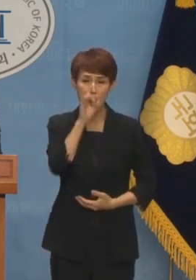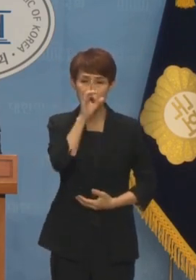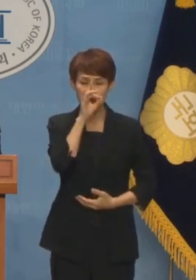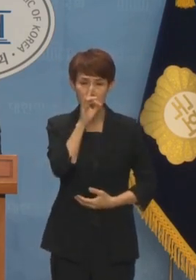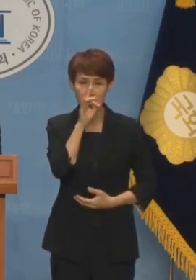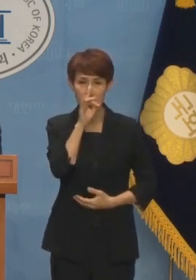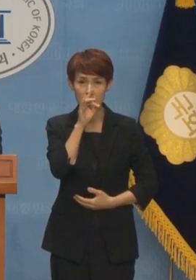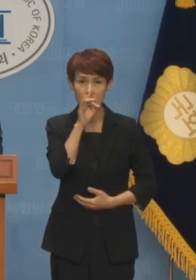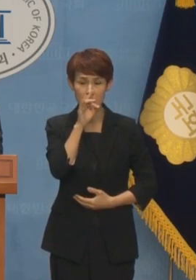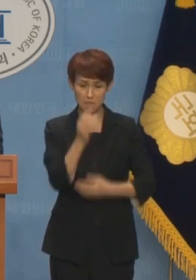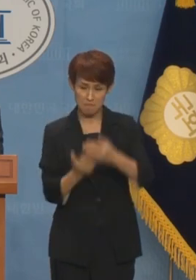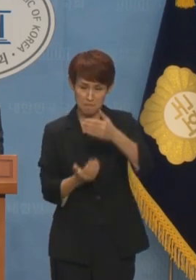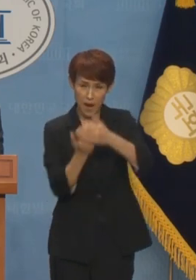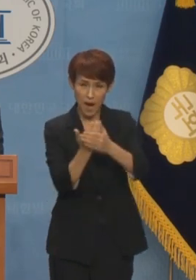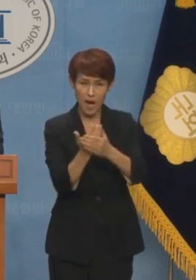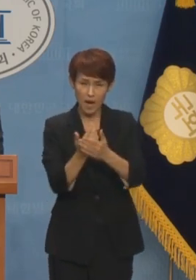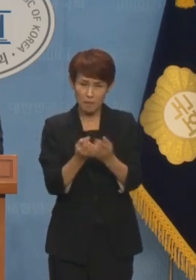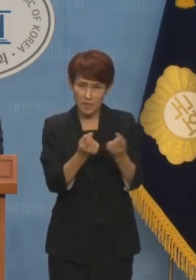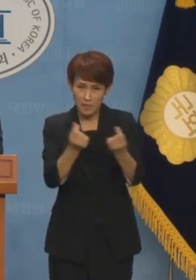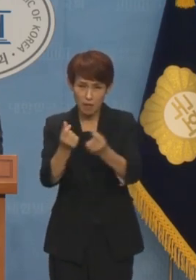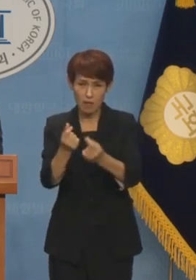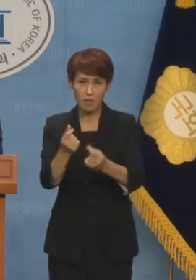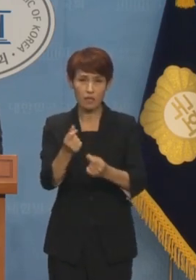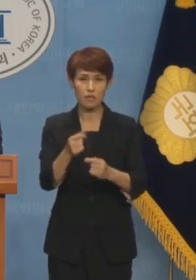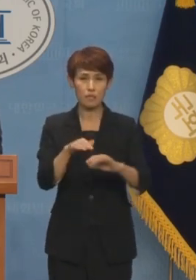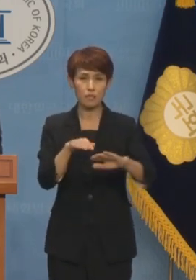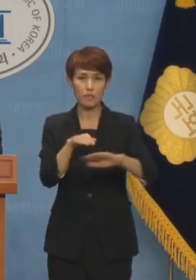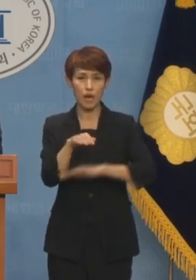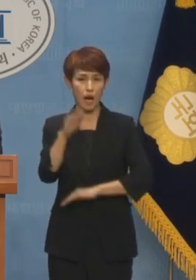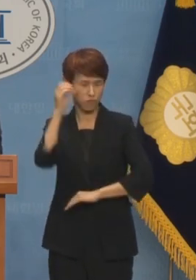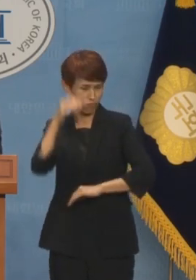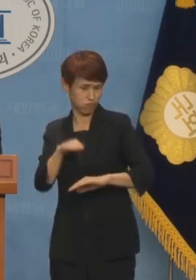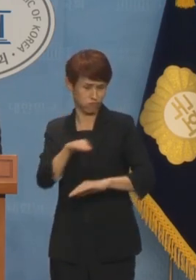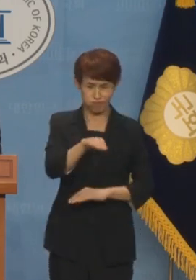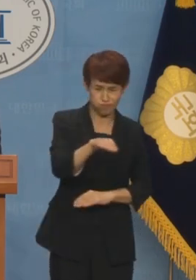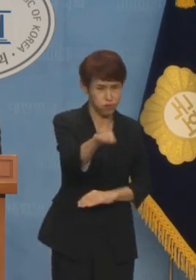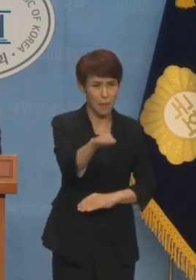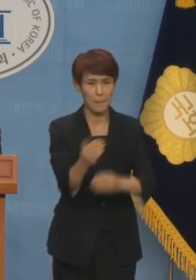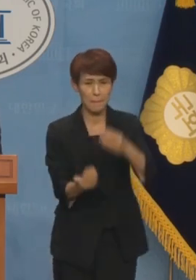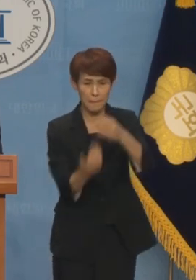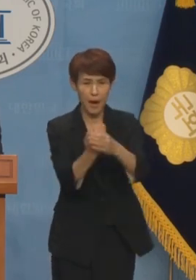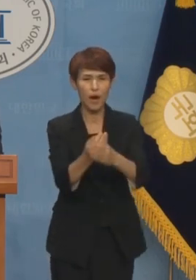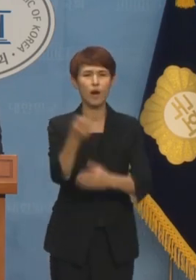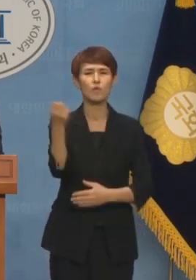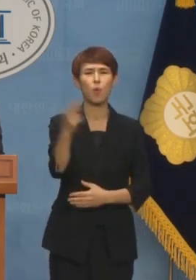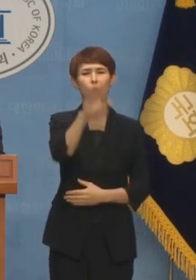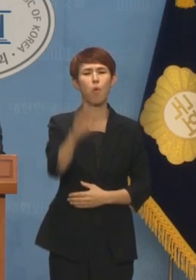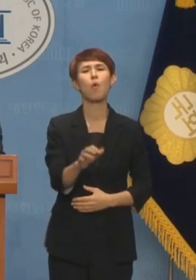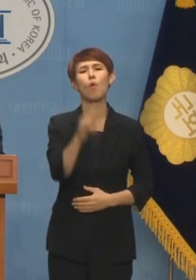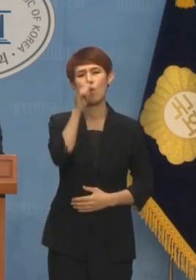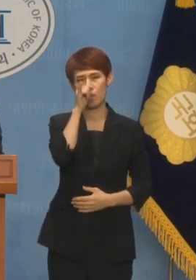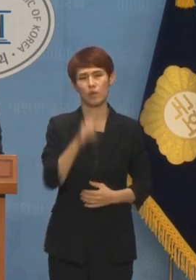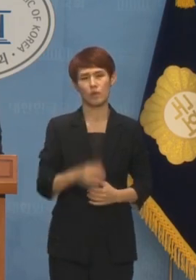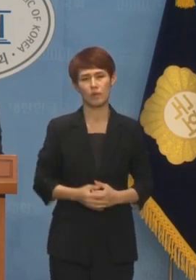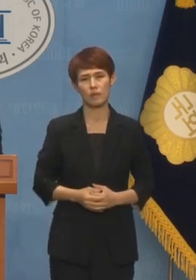사고와 유사한 급발진 의심 사고들이 반복되고 있음을 결코